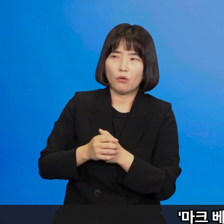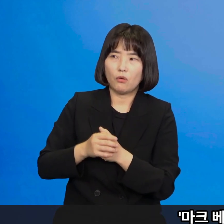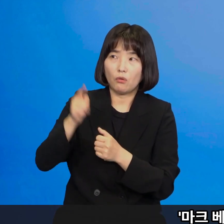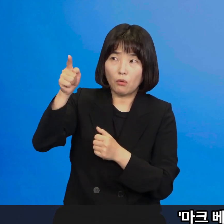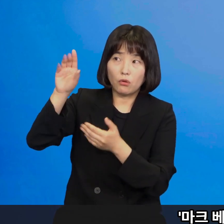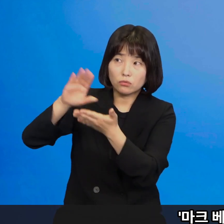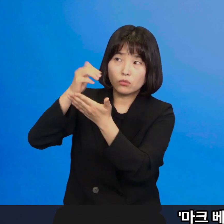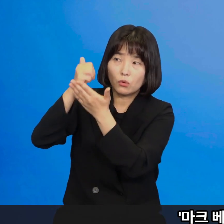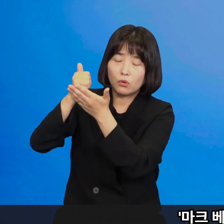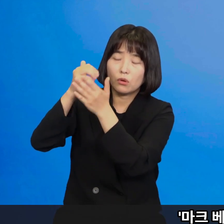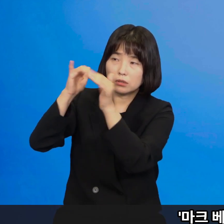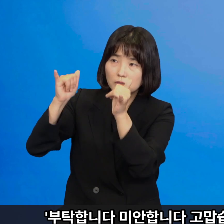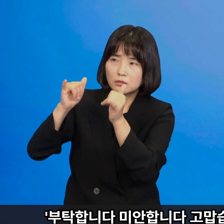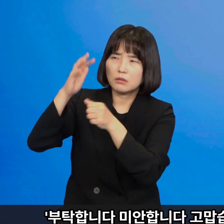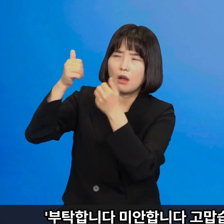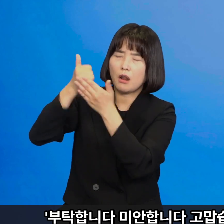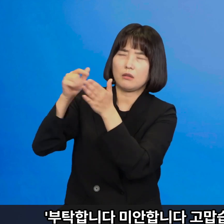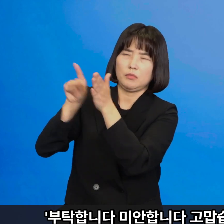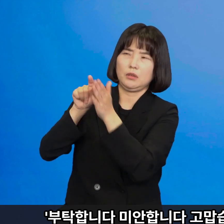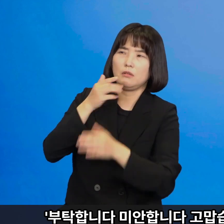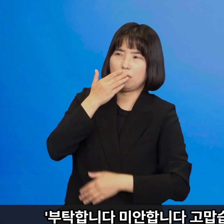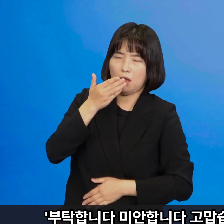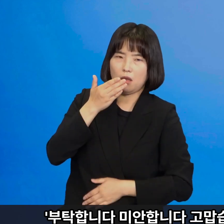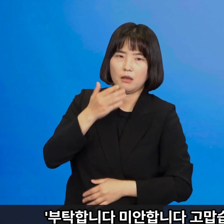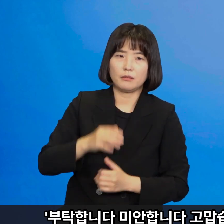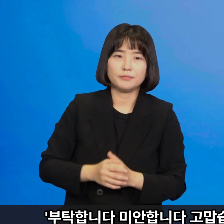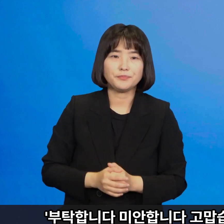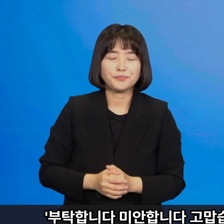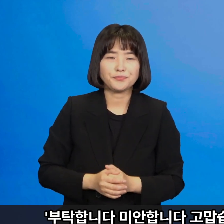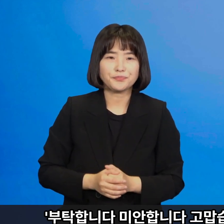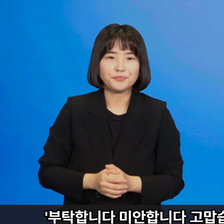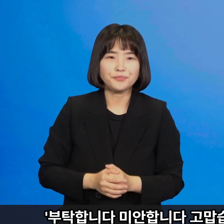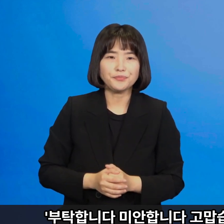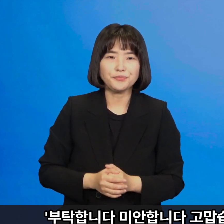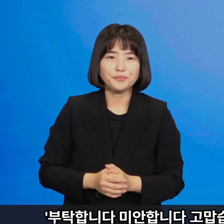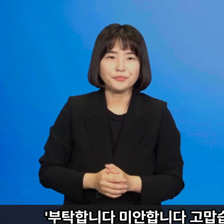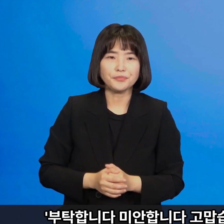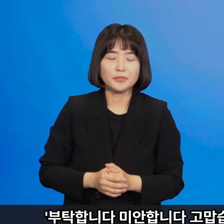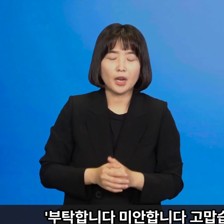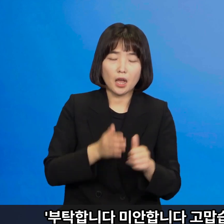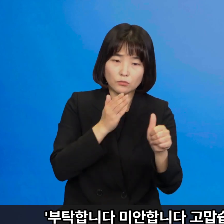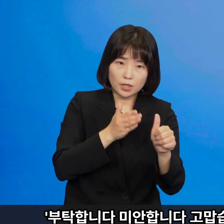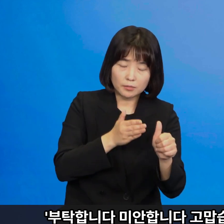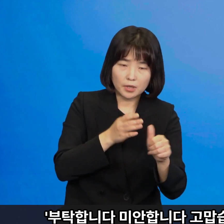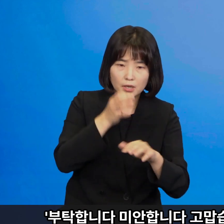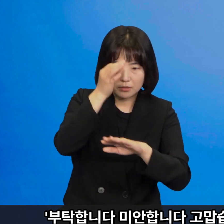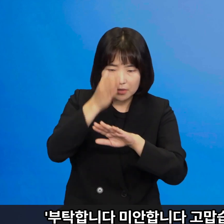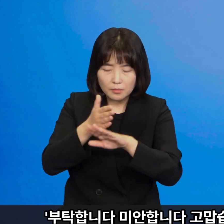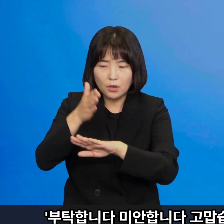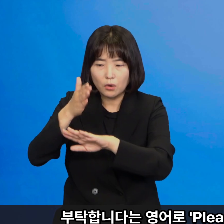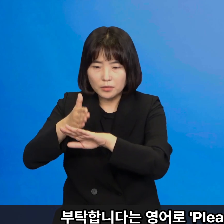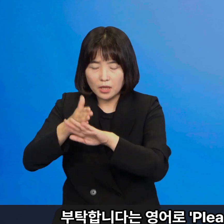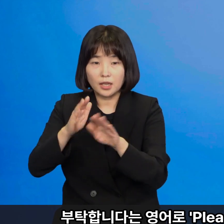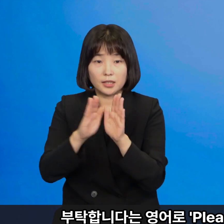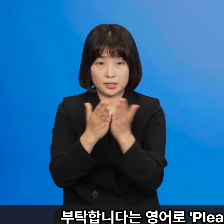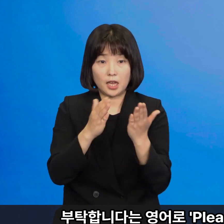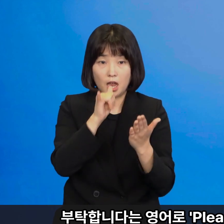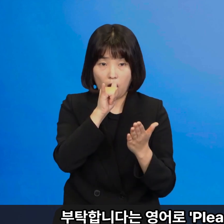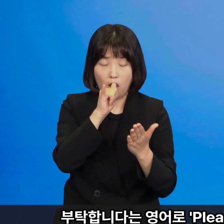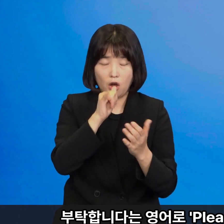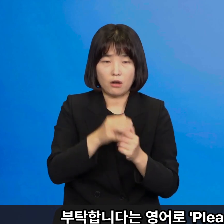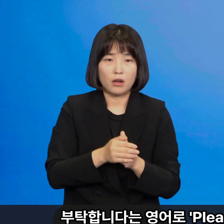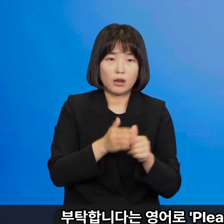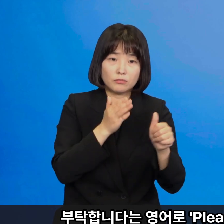거예요. 마크 배터슨이 쓴 부탁합니다, 미안합니다, 고맙습니다 라는 책이 최근에 나왔어요. 부탁합니다는